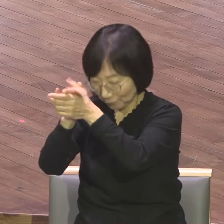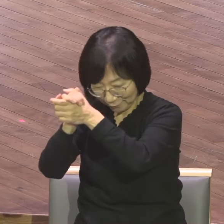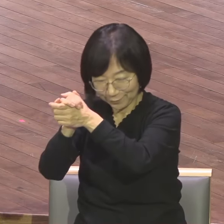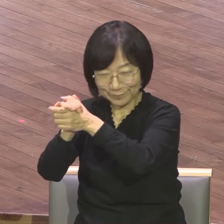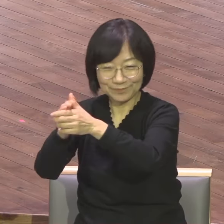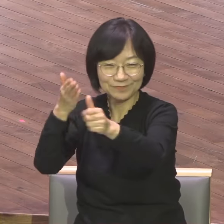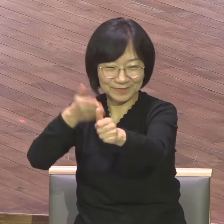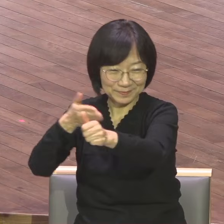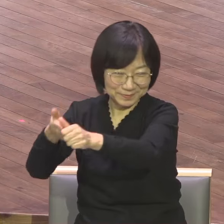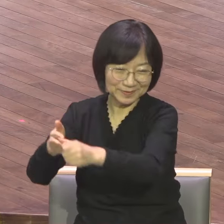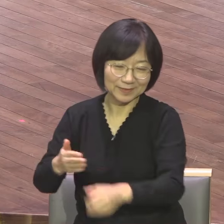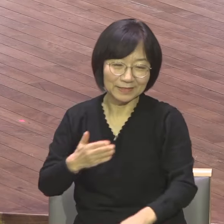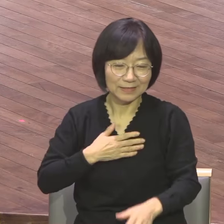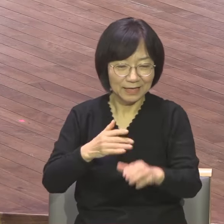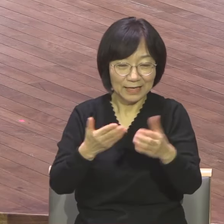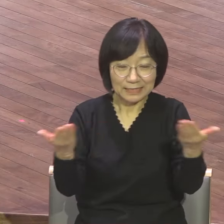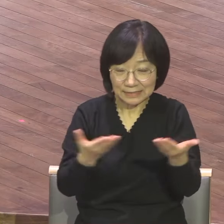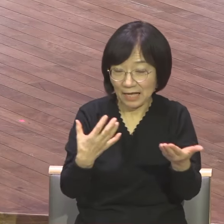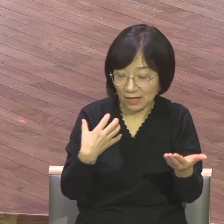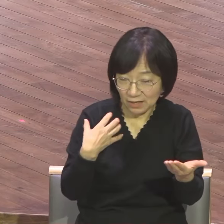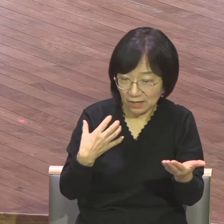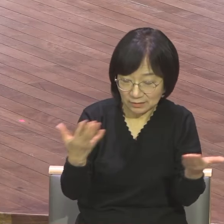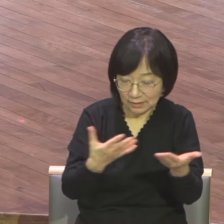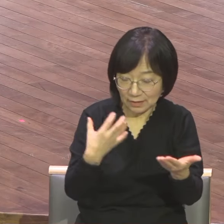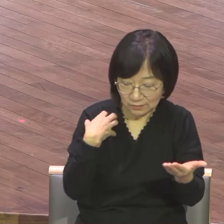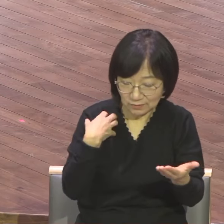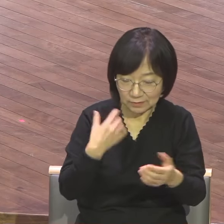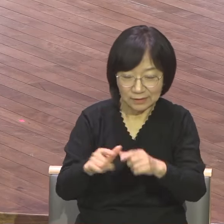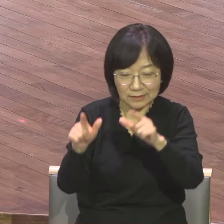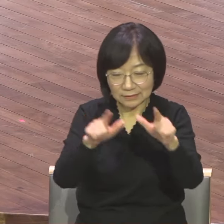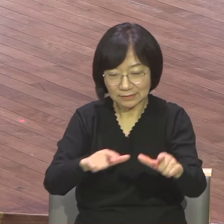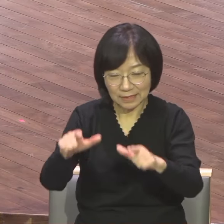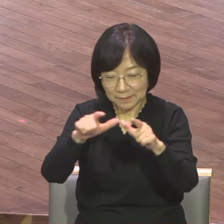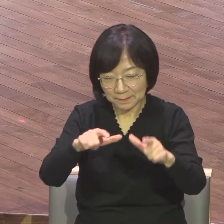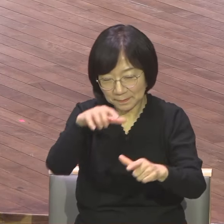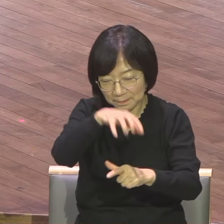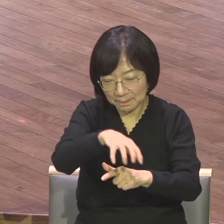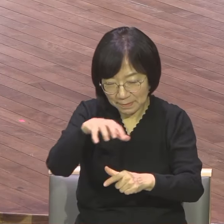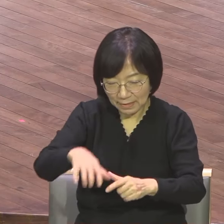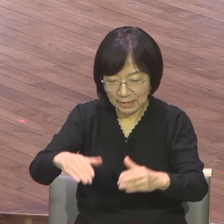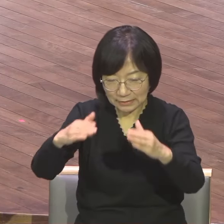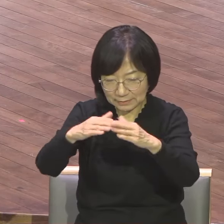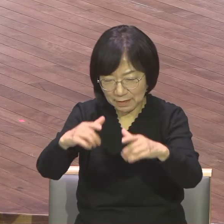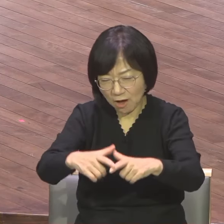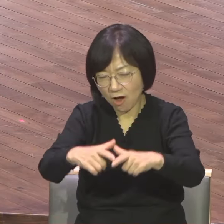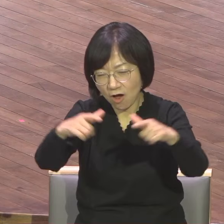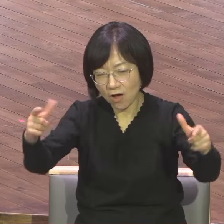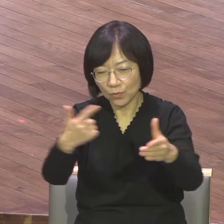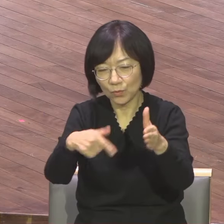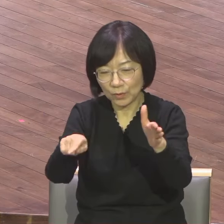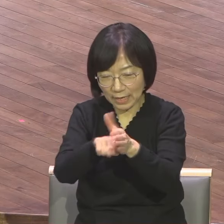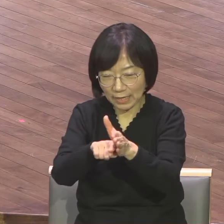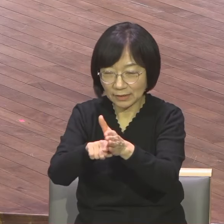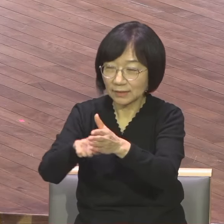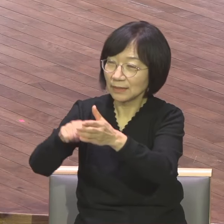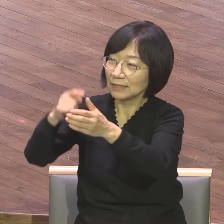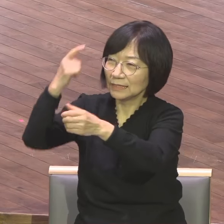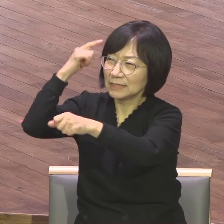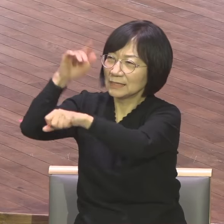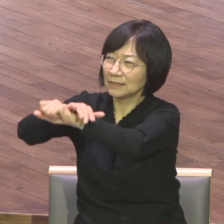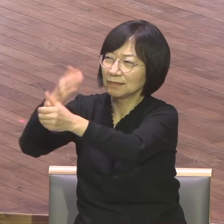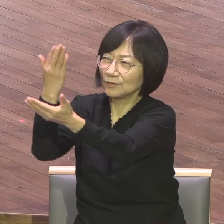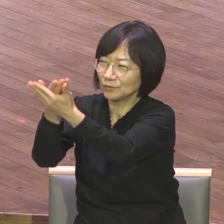2024년 내 사역과 삶의 모든 장막터를 넓힐 수 있는 해분의 지혜를 나에게 주옵소서.